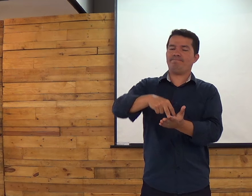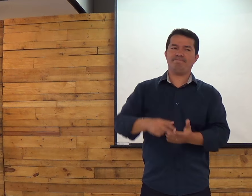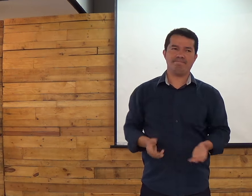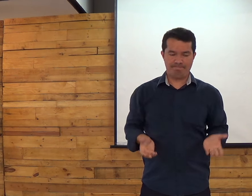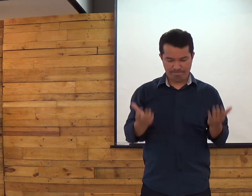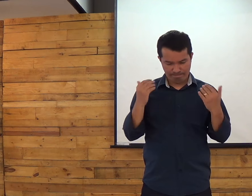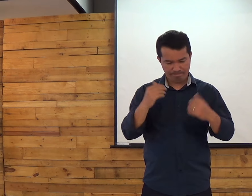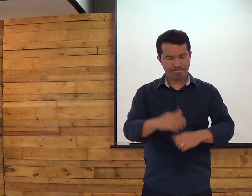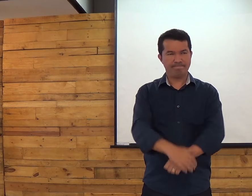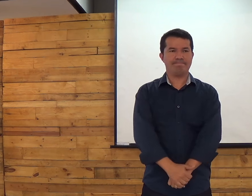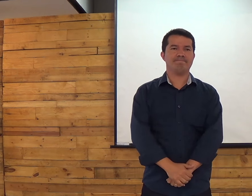pé.